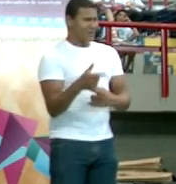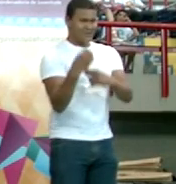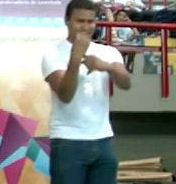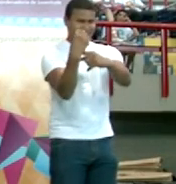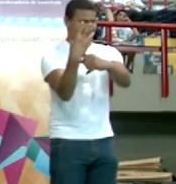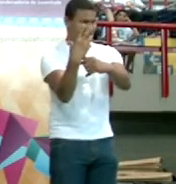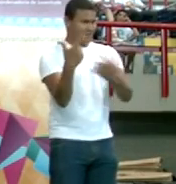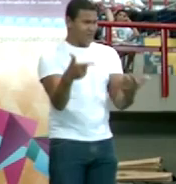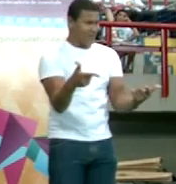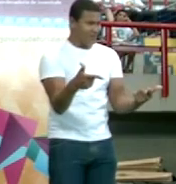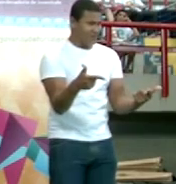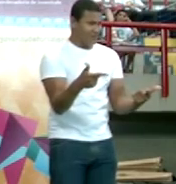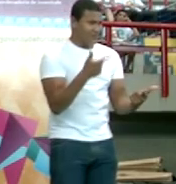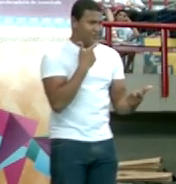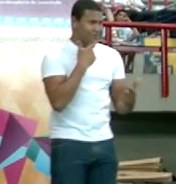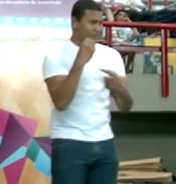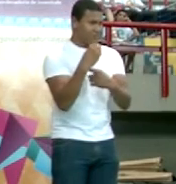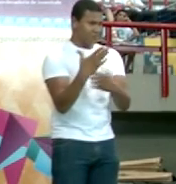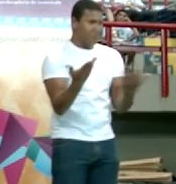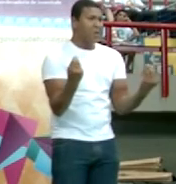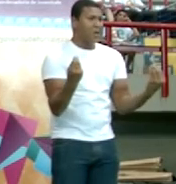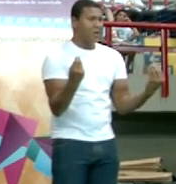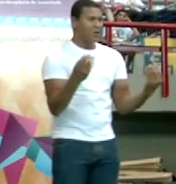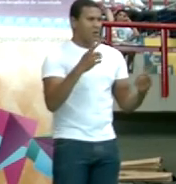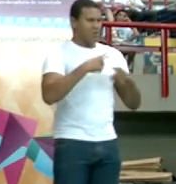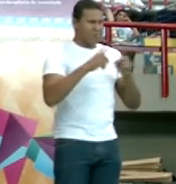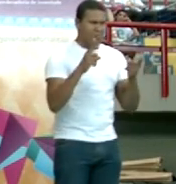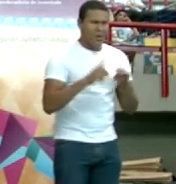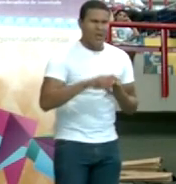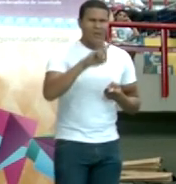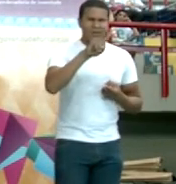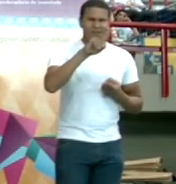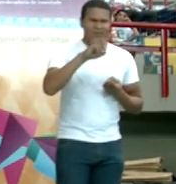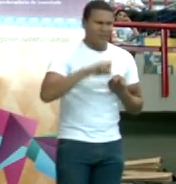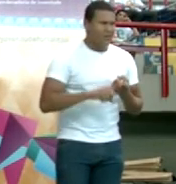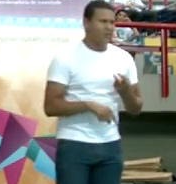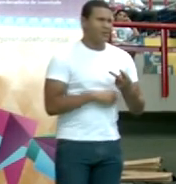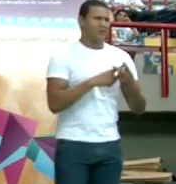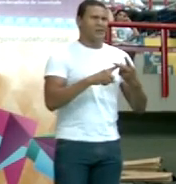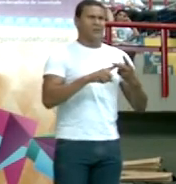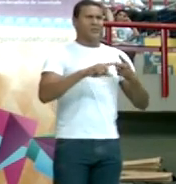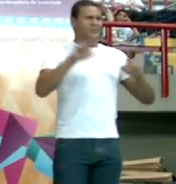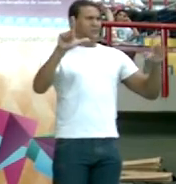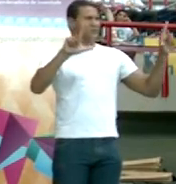comigo? Beleza? Agora, DVD, TV por assinatura,